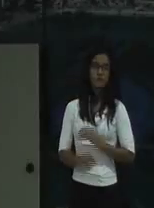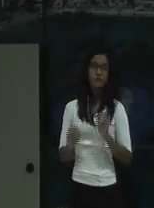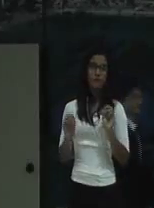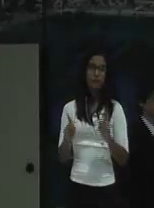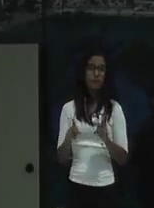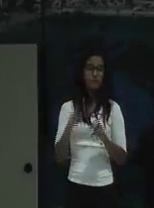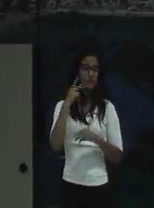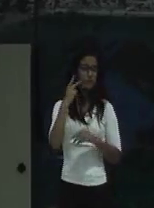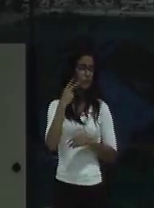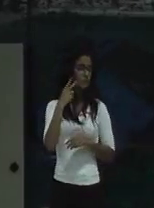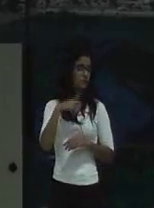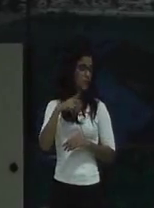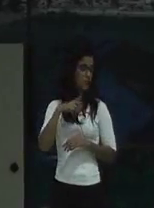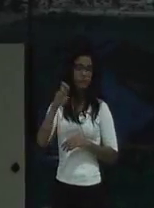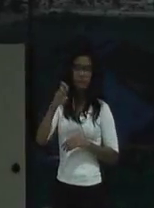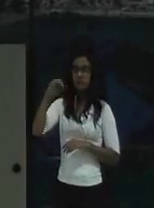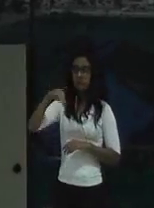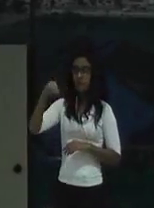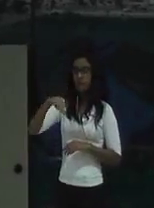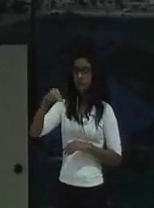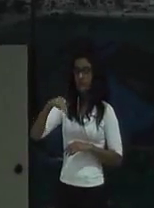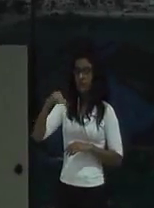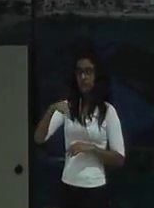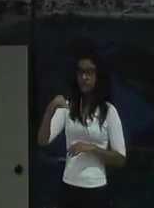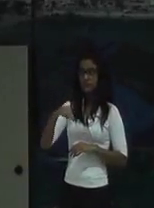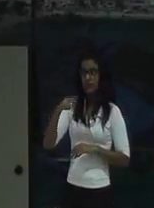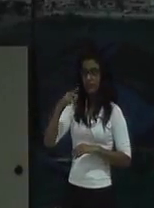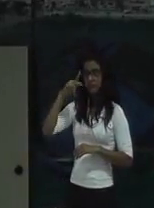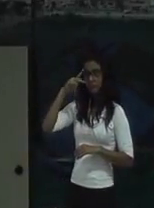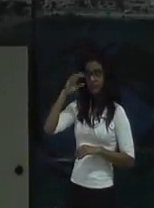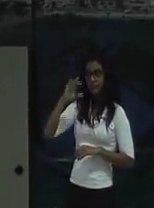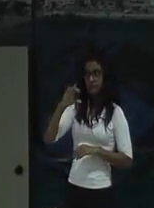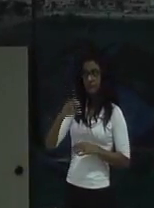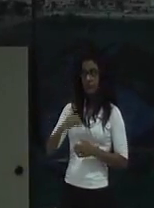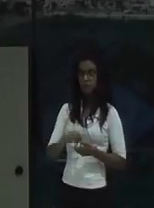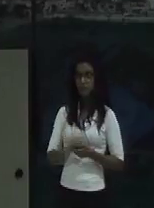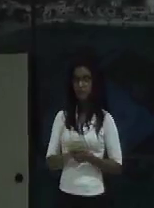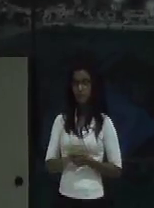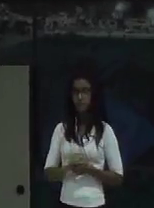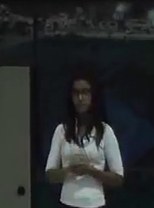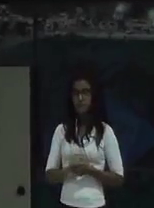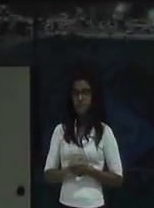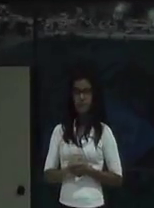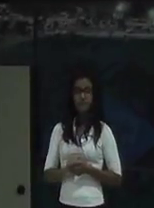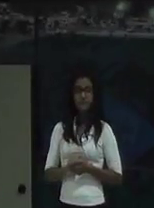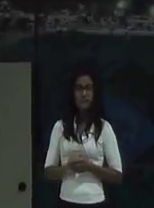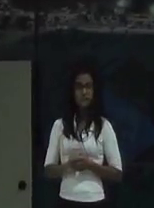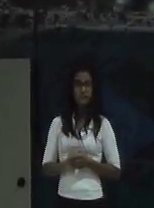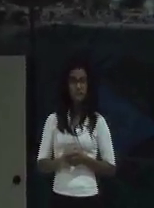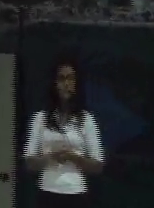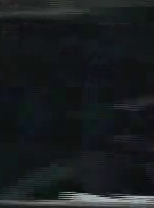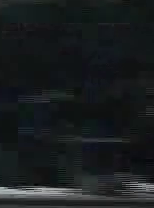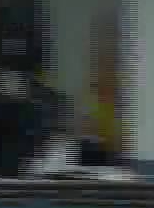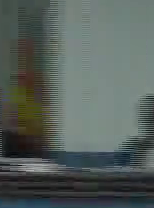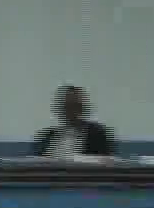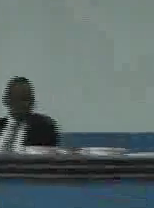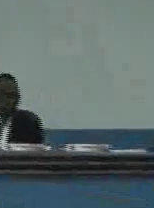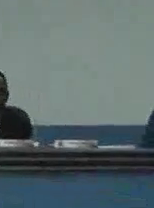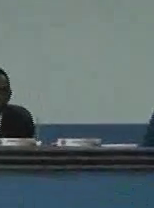vereador Macrise. Pelo tempo de 5 minutos, vereador Paulo Carqueja. Paulo Carqueja não vai mais.